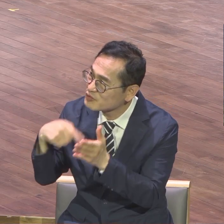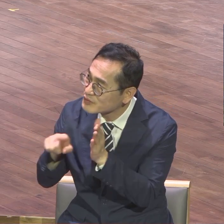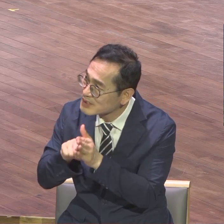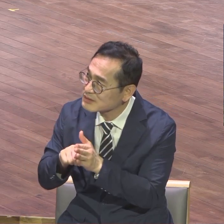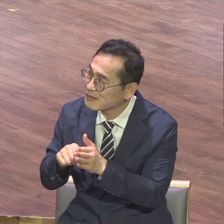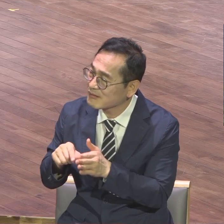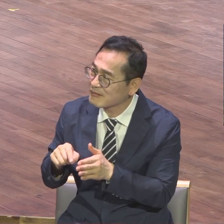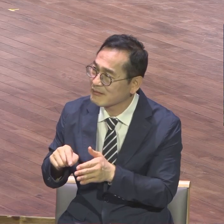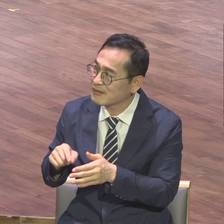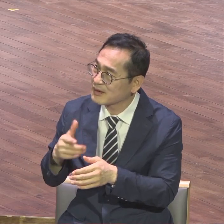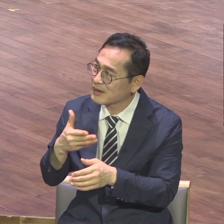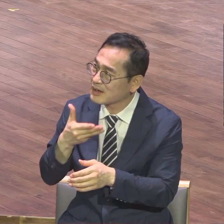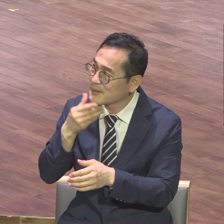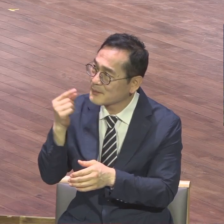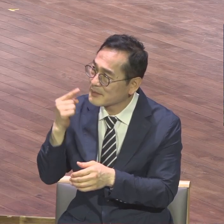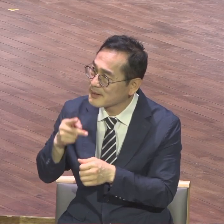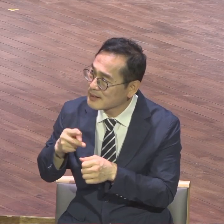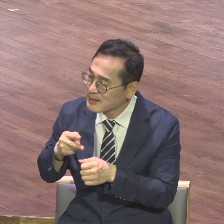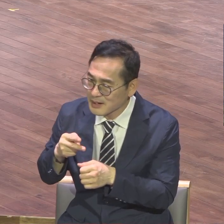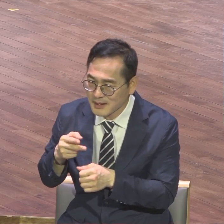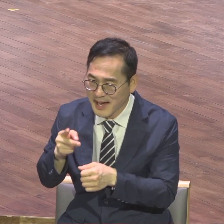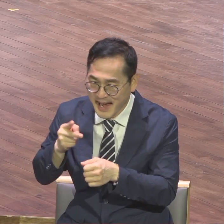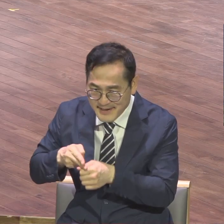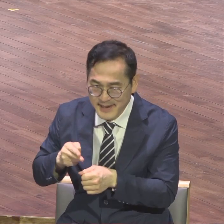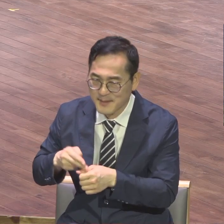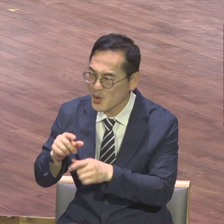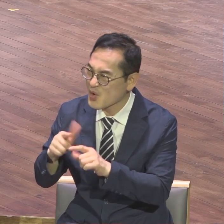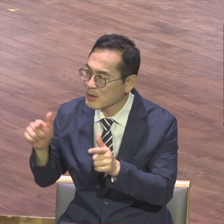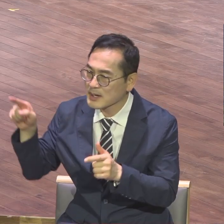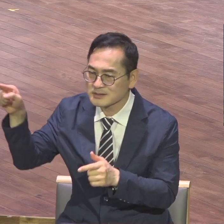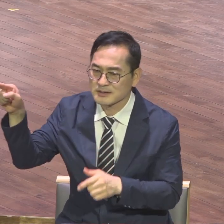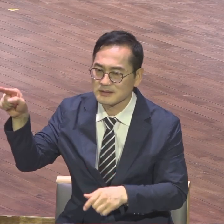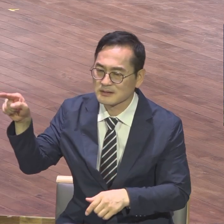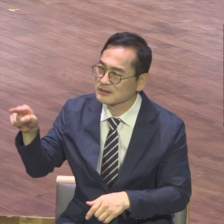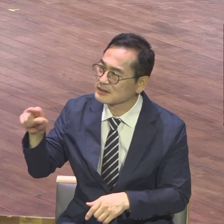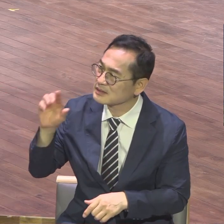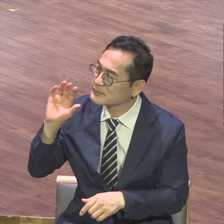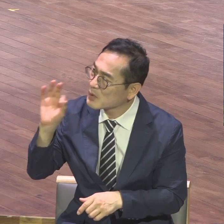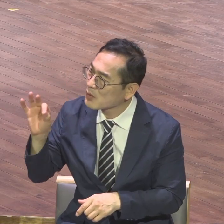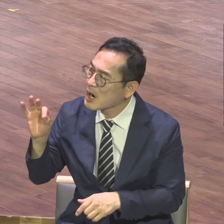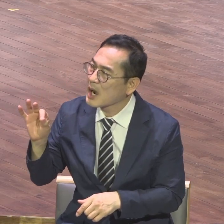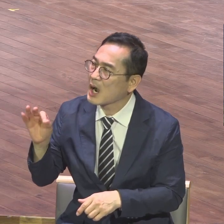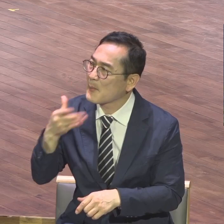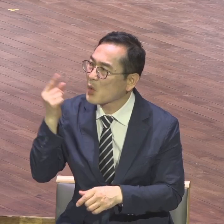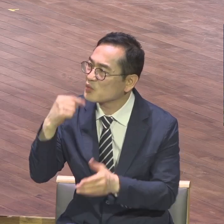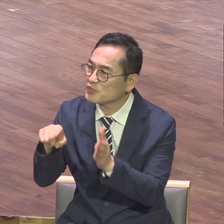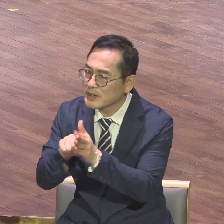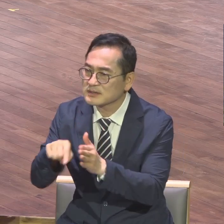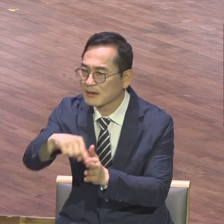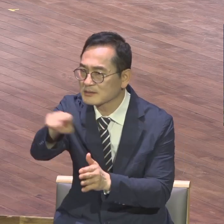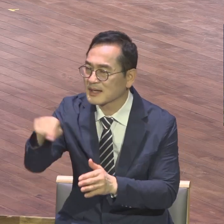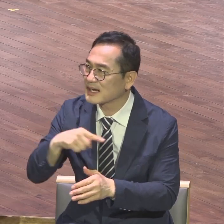여러분 자녀는 부모의 뒷모습을 배운다 이런 말이 있잖아요.